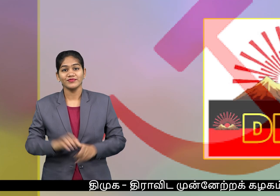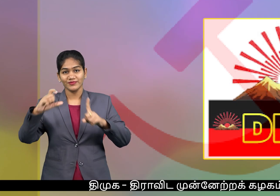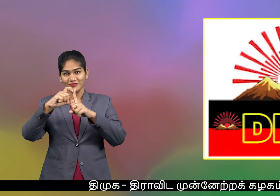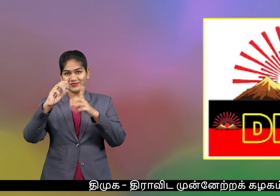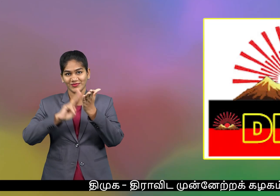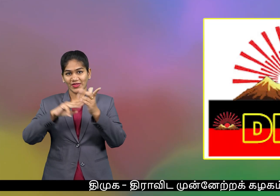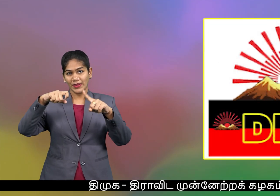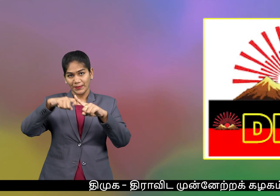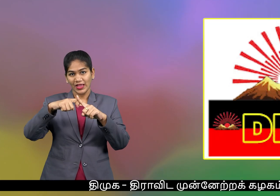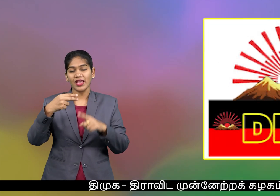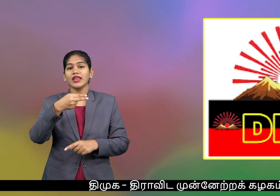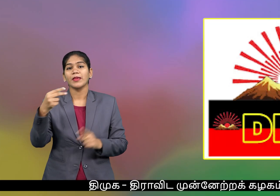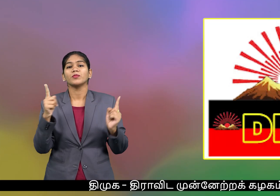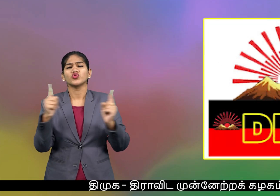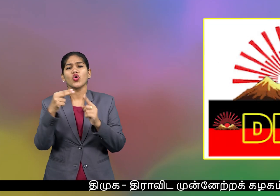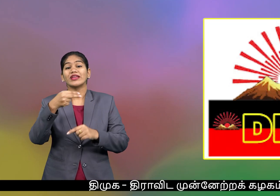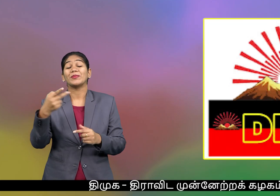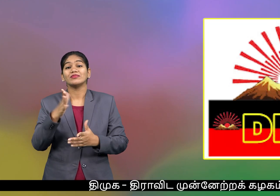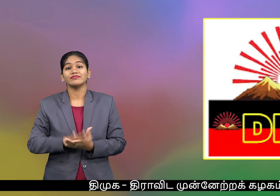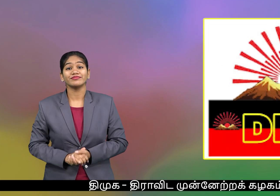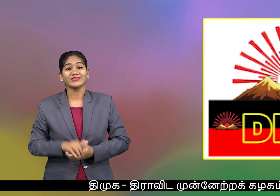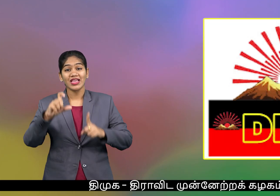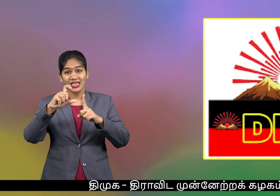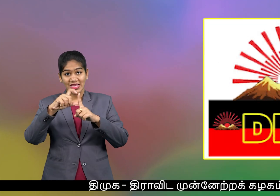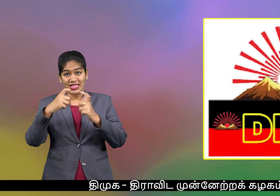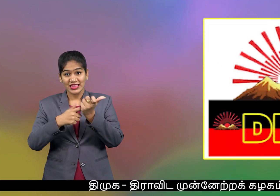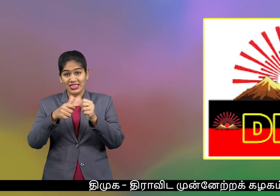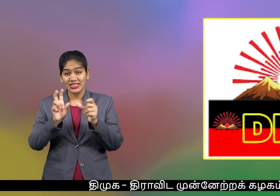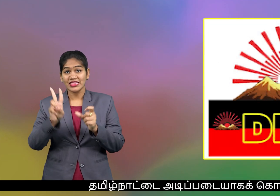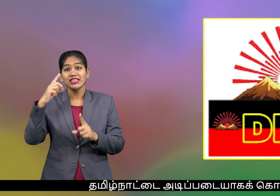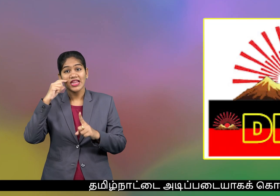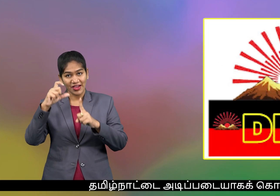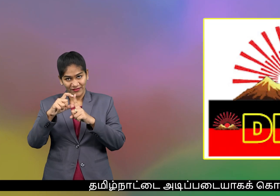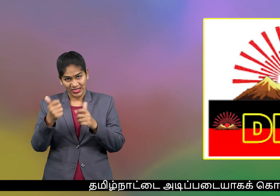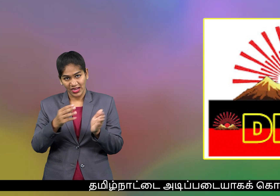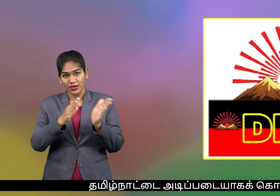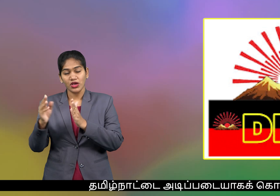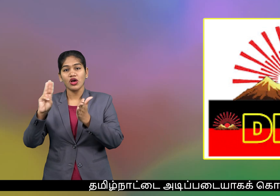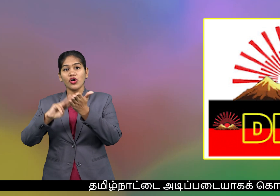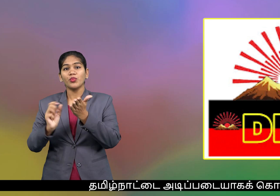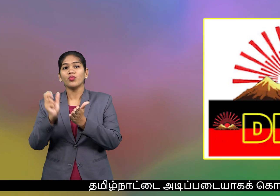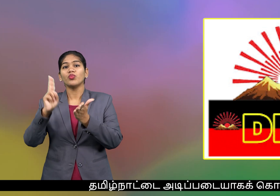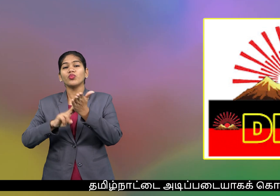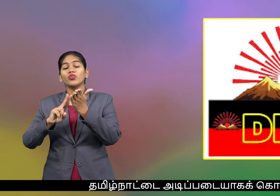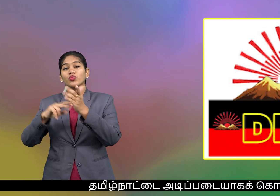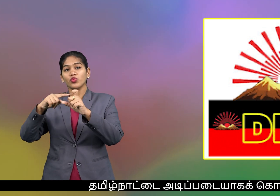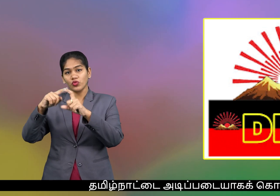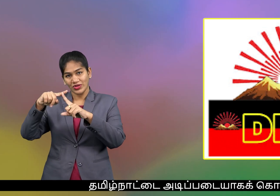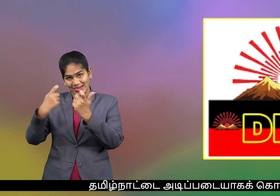திமுக, திராவிட முன்னேற்றக் கழகம், முக்கியமாக தமிழ்நாட்டை அடிப்படையாக கொண்ட ஒரு கட்சி.